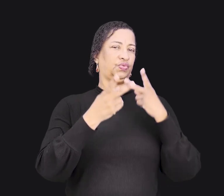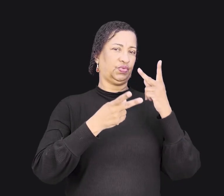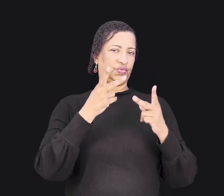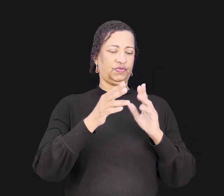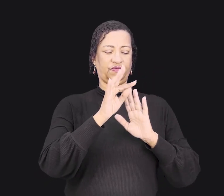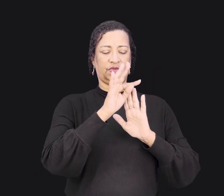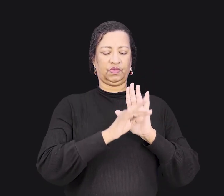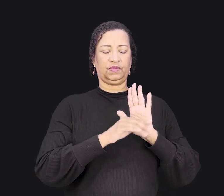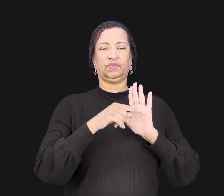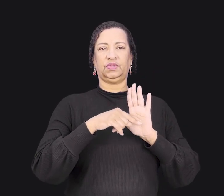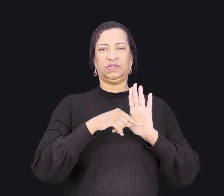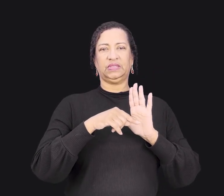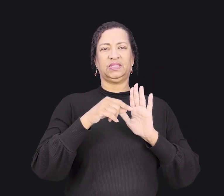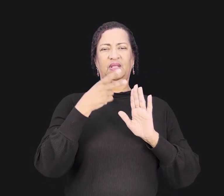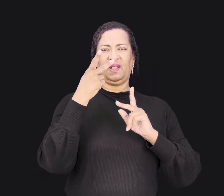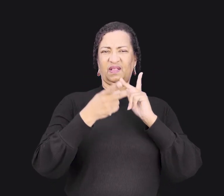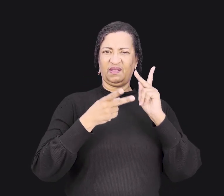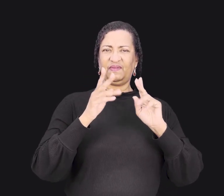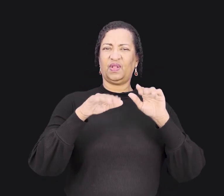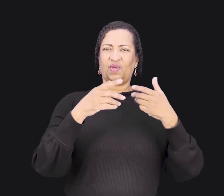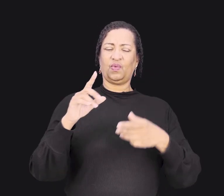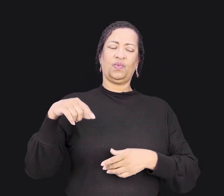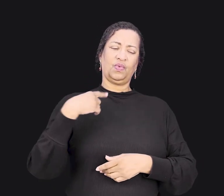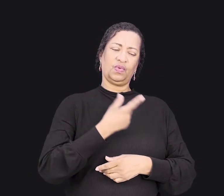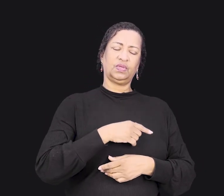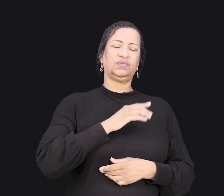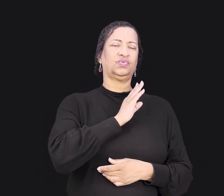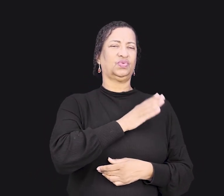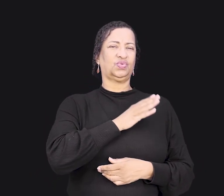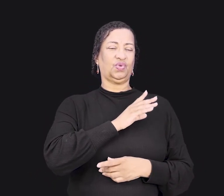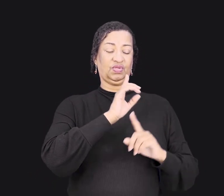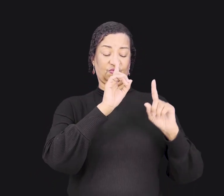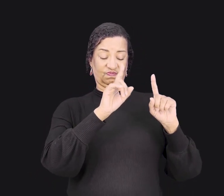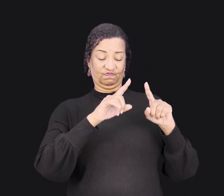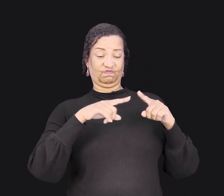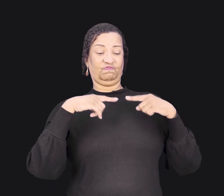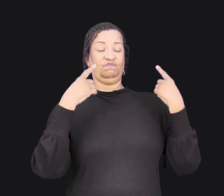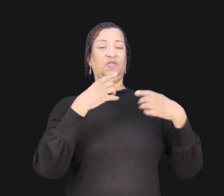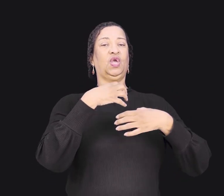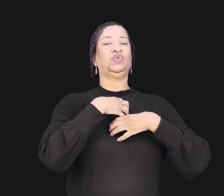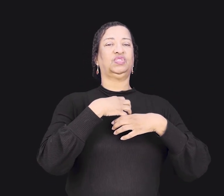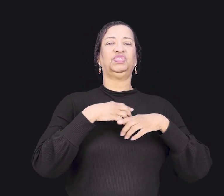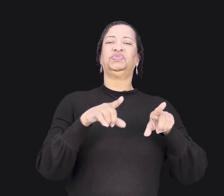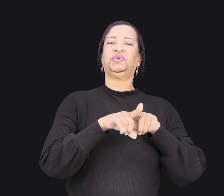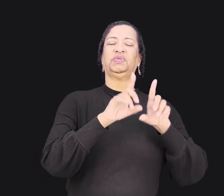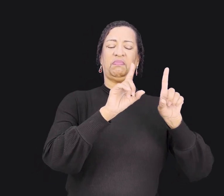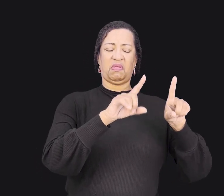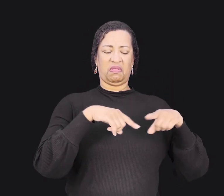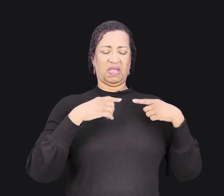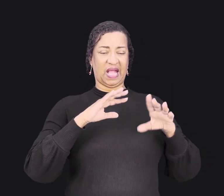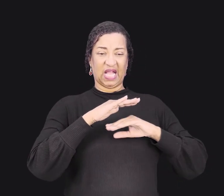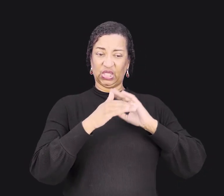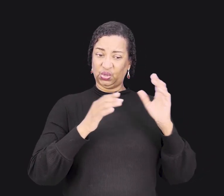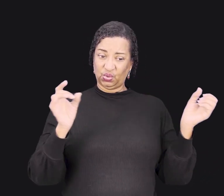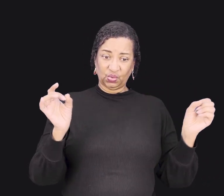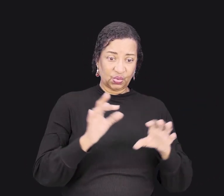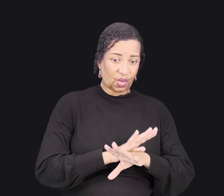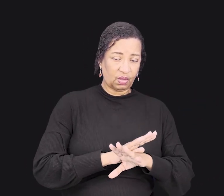texto, será que ele está dizendo que quando nosso coração nos condena e nossos sentimentos nos condenam, está tudo acabado? Não.